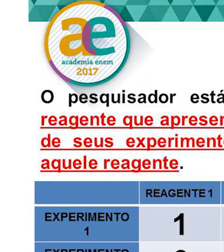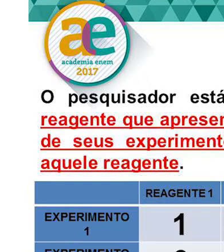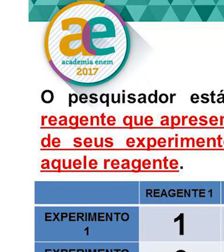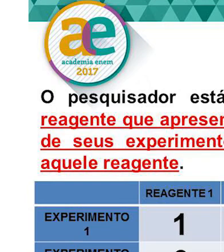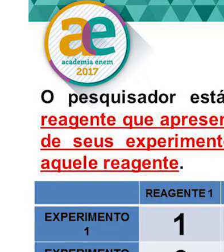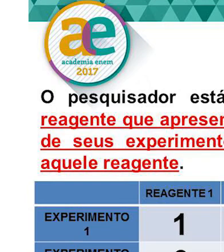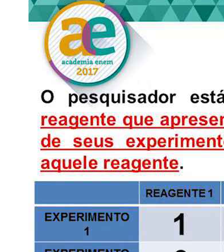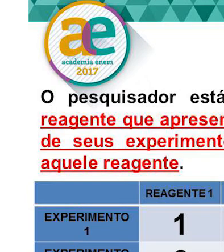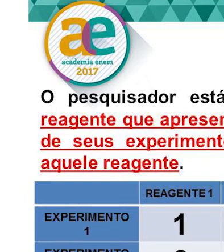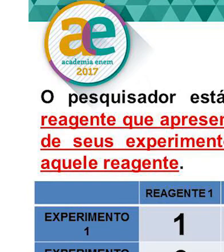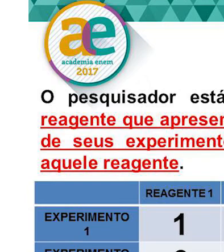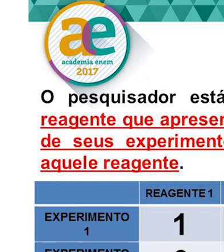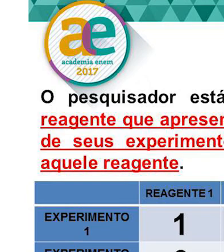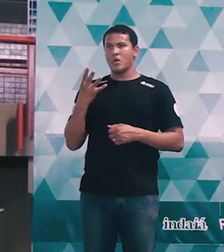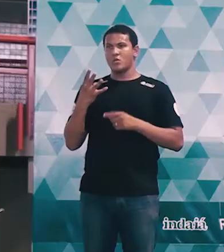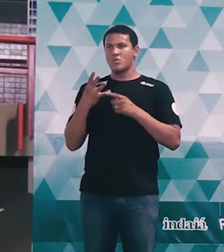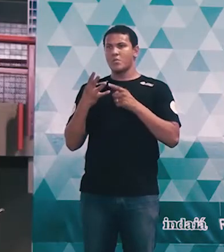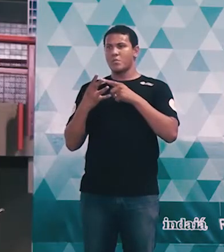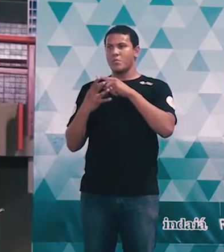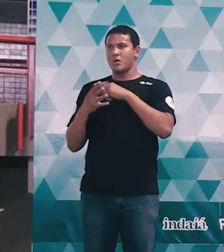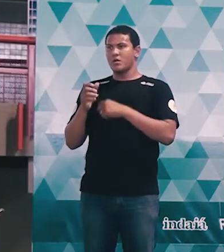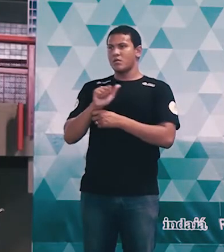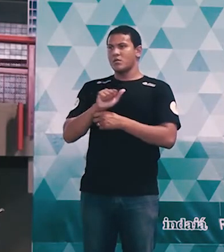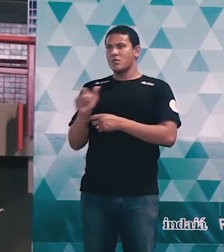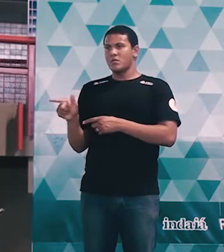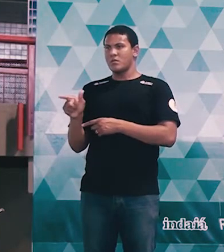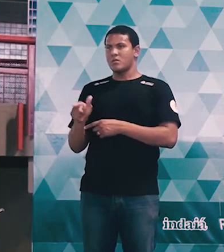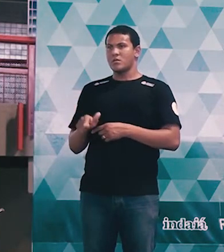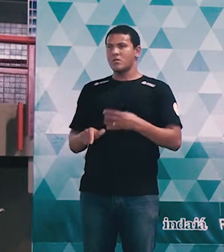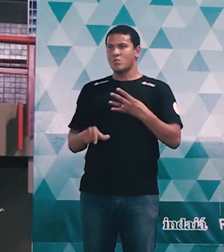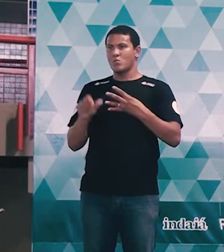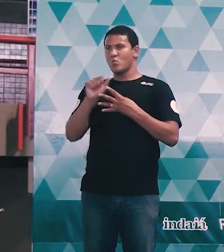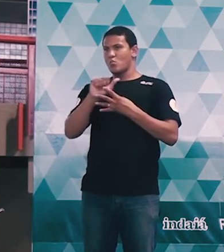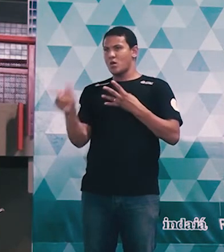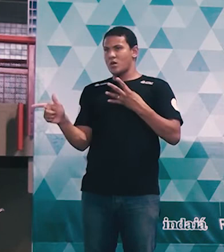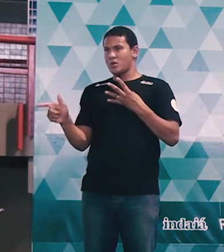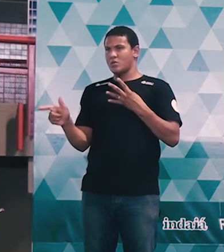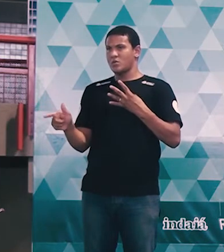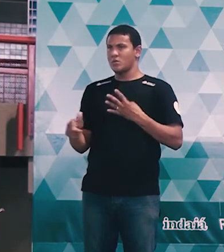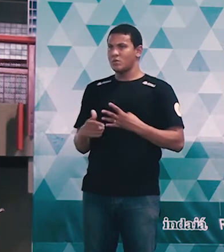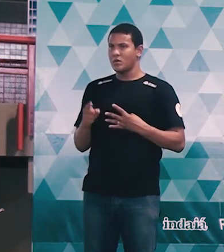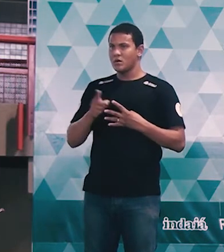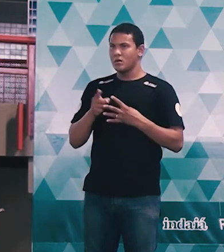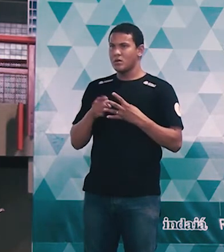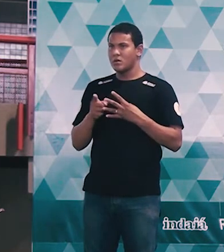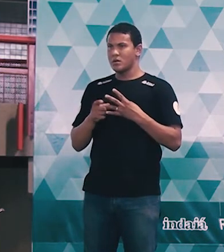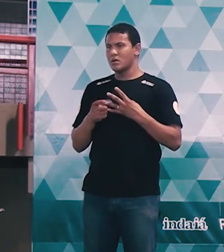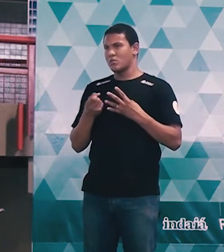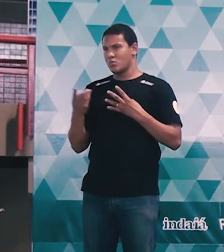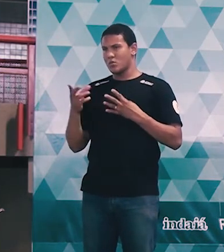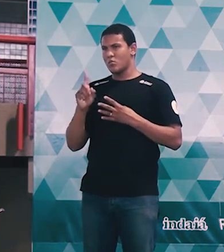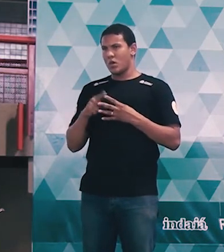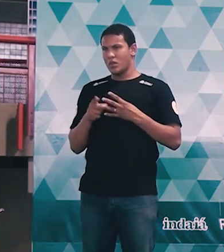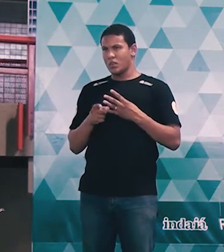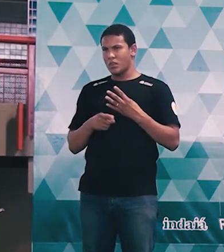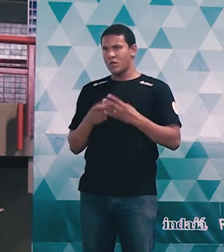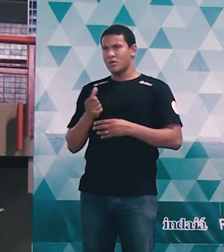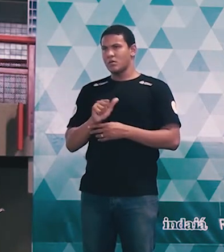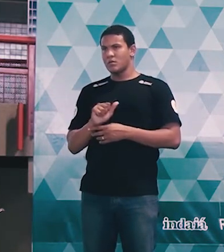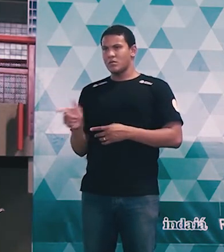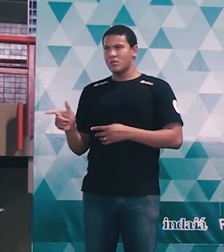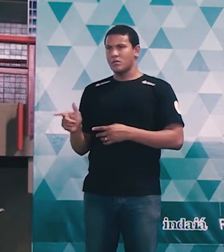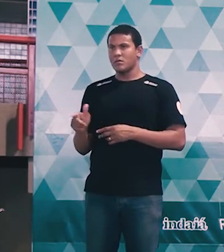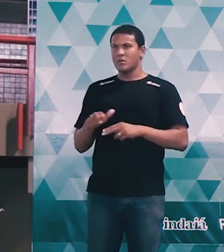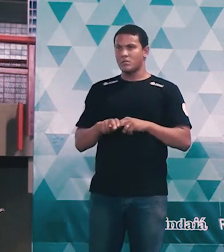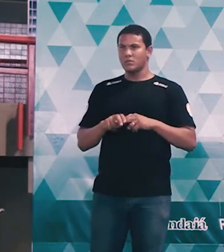são? 4. Então você vai marcar todos esses valores, tá? Você marca nessa tabela aqui os valores 6, 7,